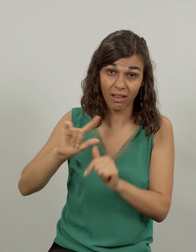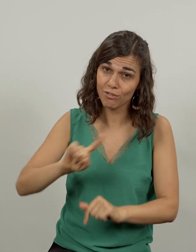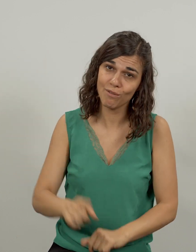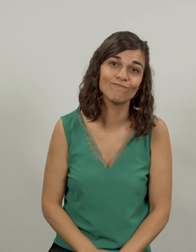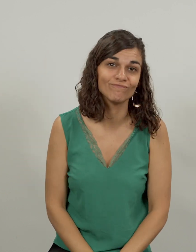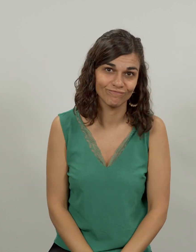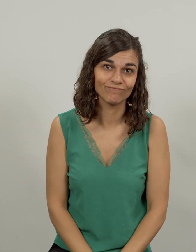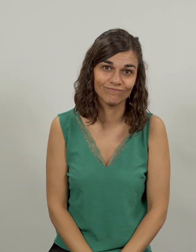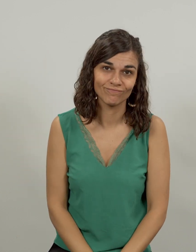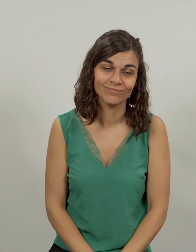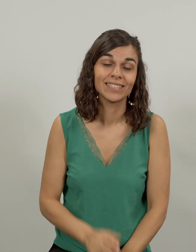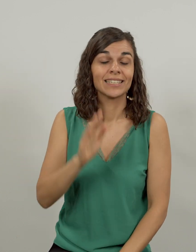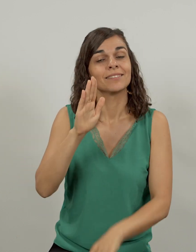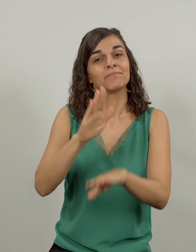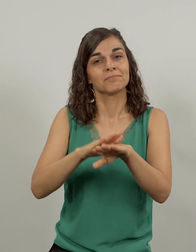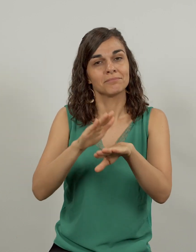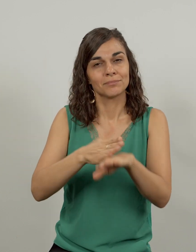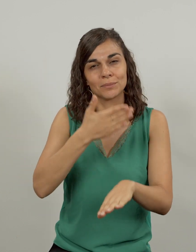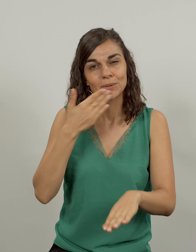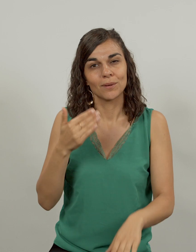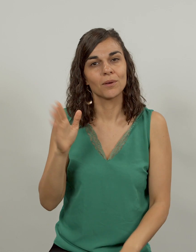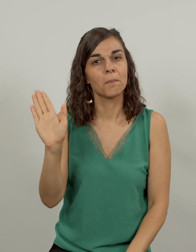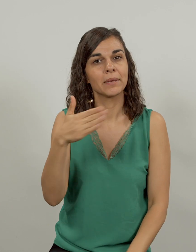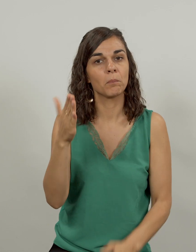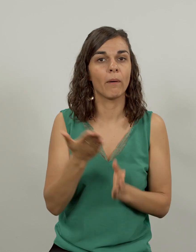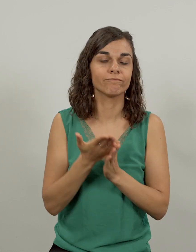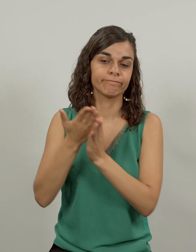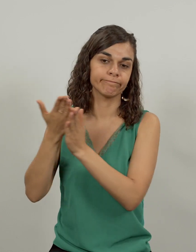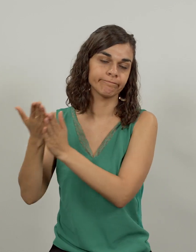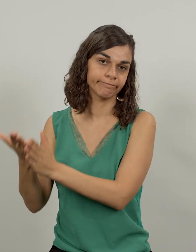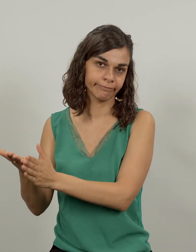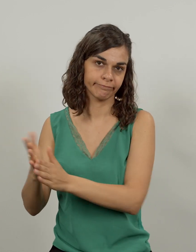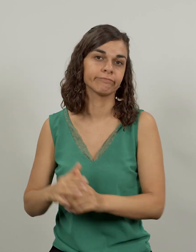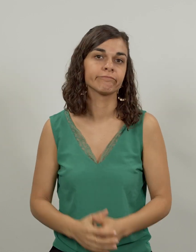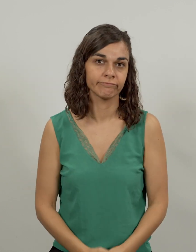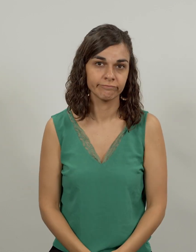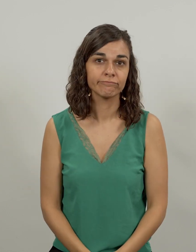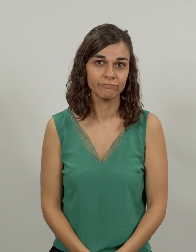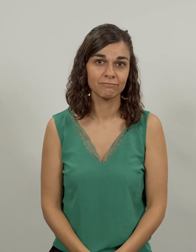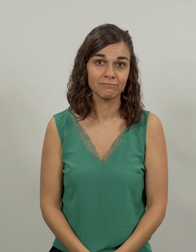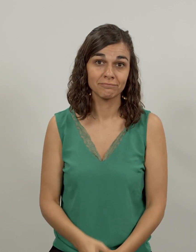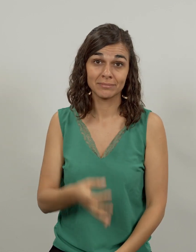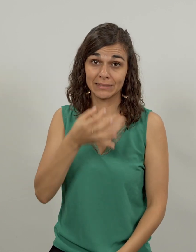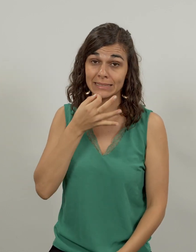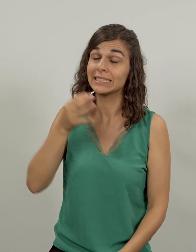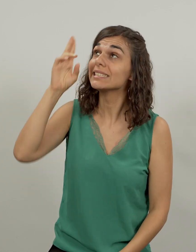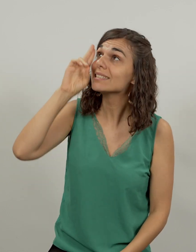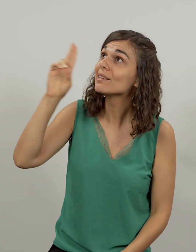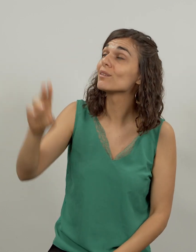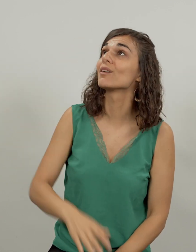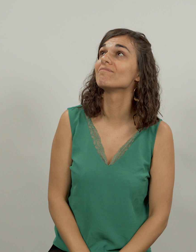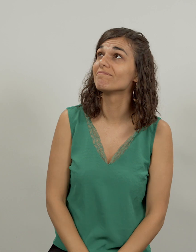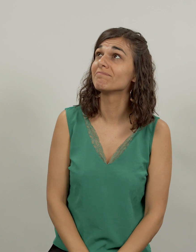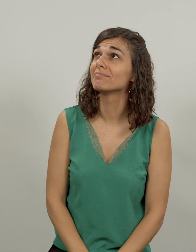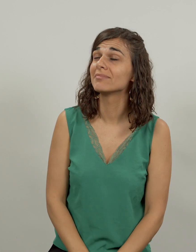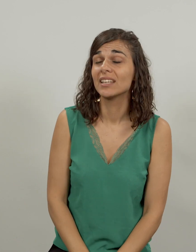toutes nos questions. Alors on peut peut-être poser la raquette de ping-pong sur la table, la petite balle